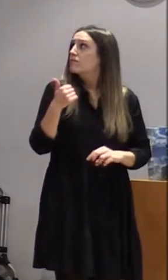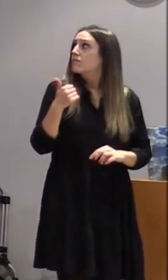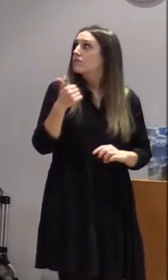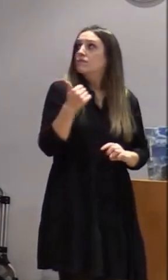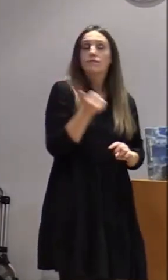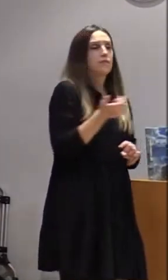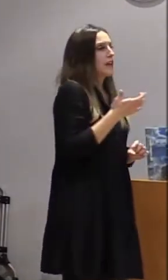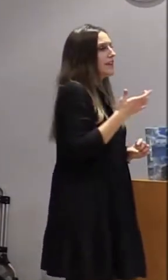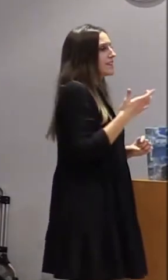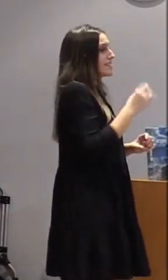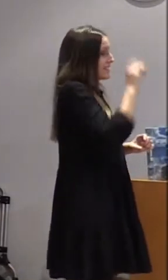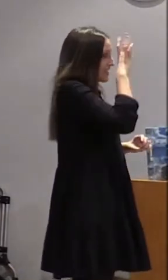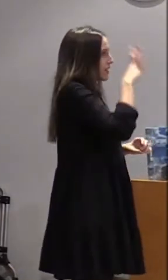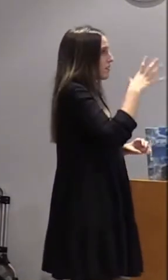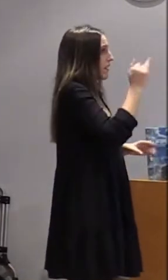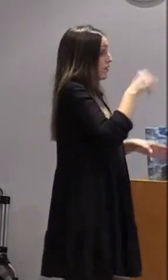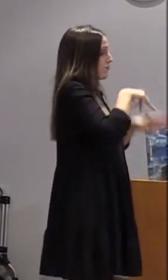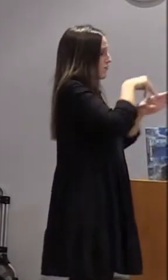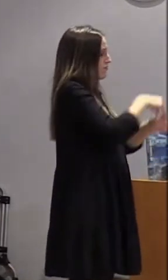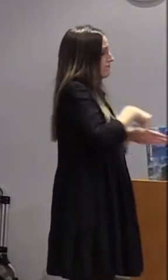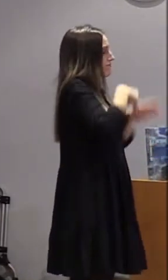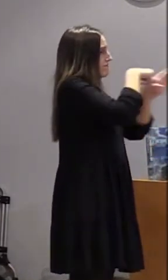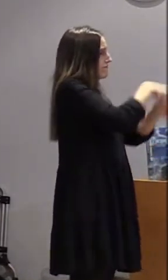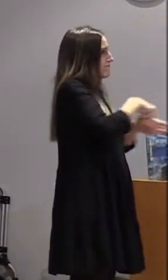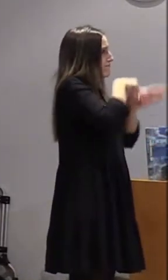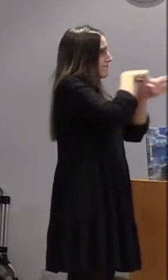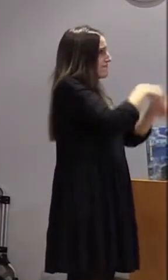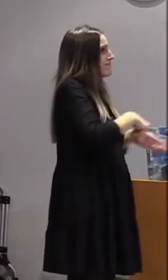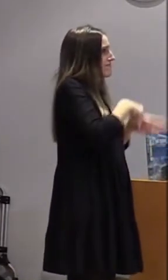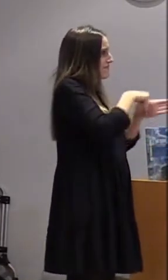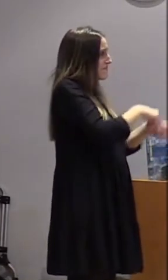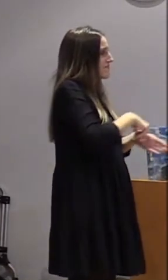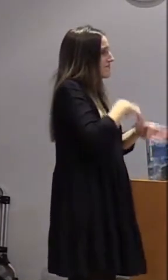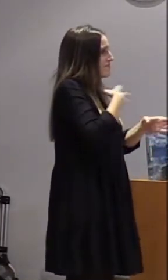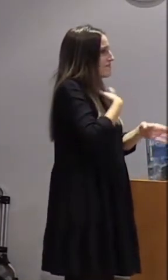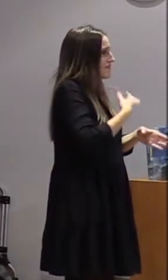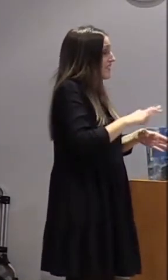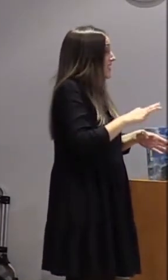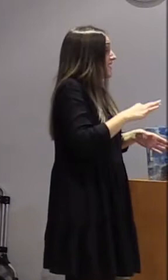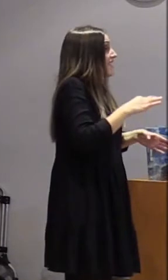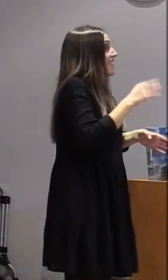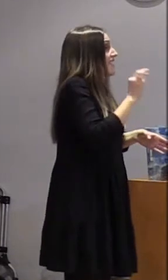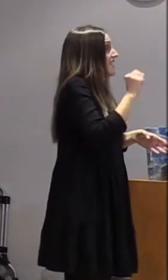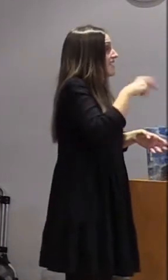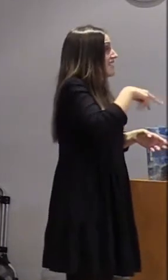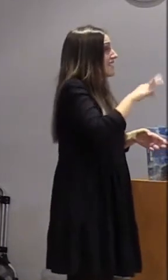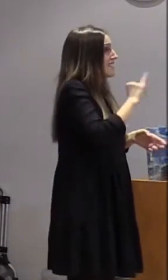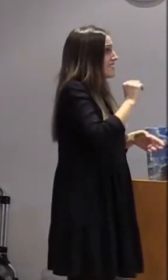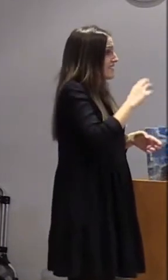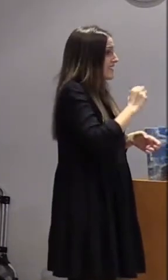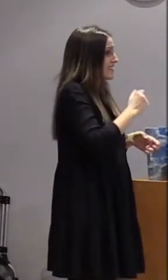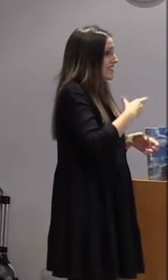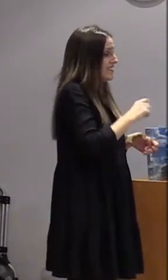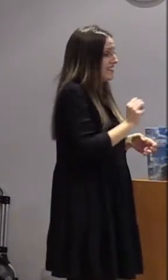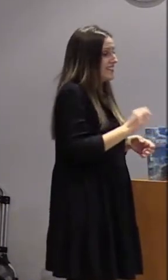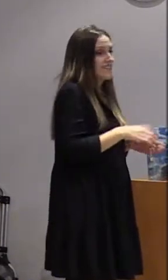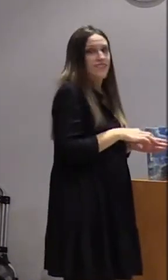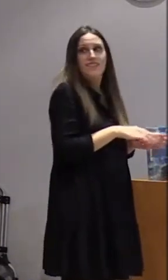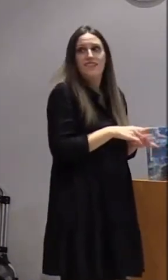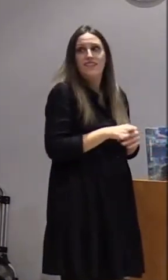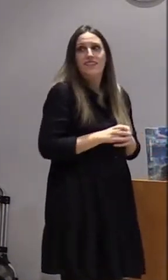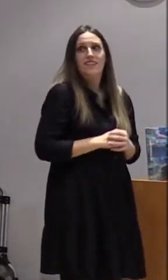Ahí aparece un caballero que podría ser Santiago al rescate de San Sebastián, que le han acribillado